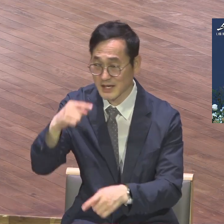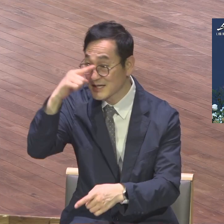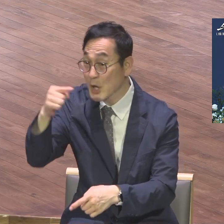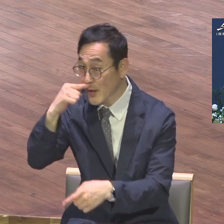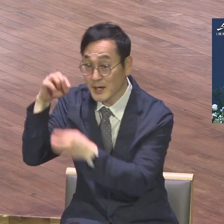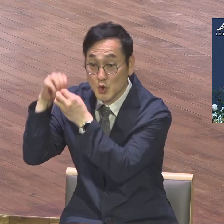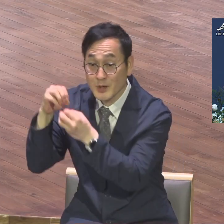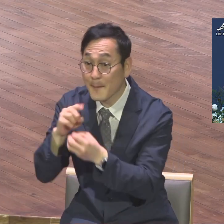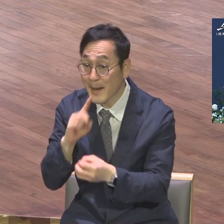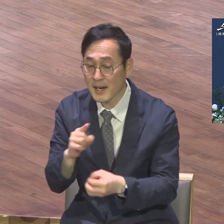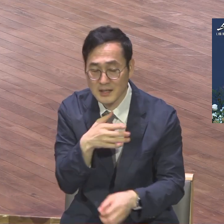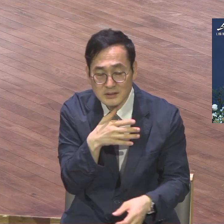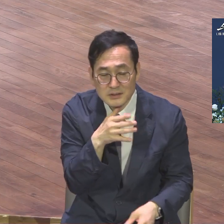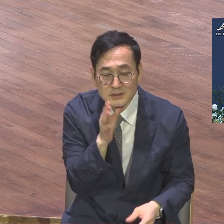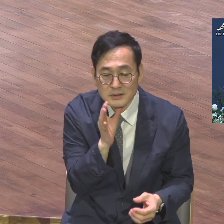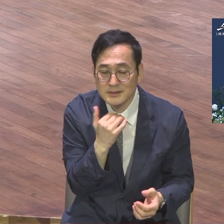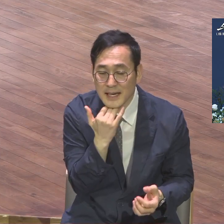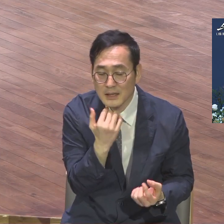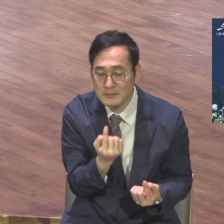가는 것이